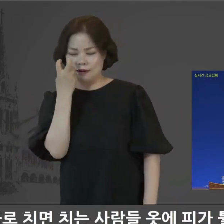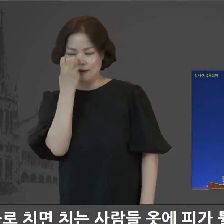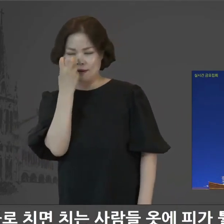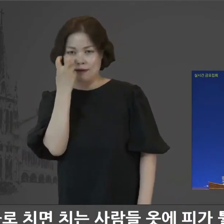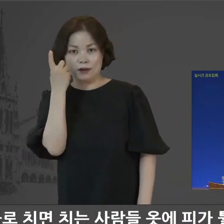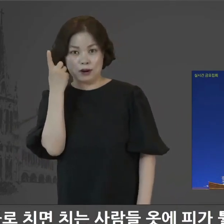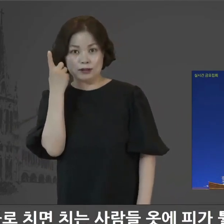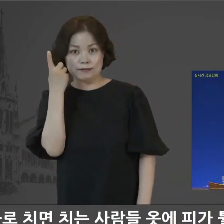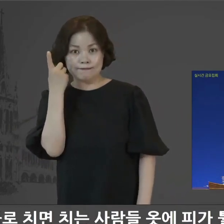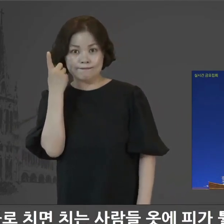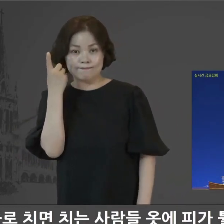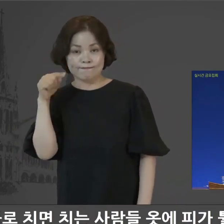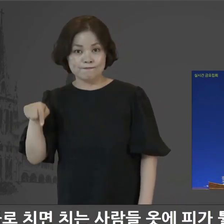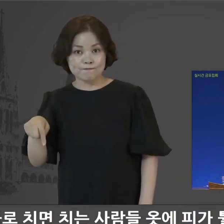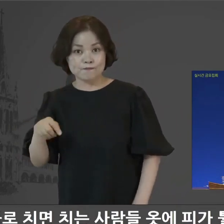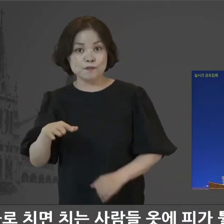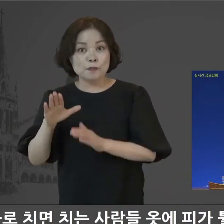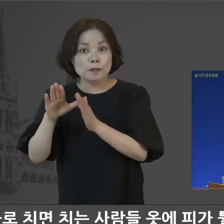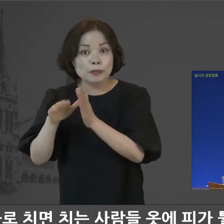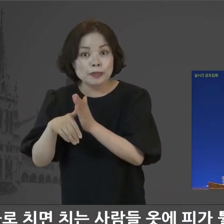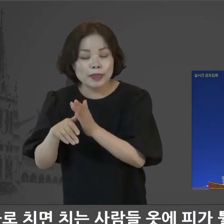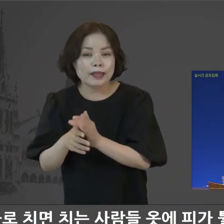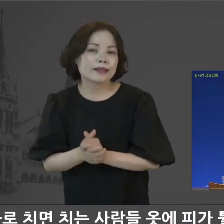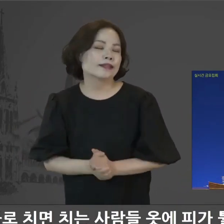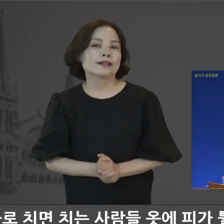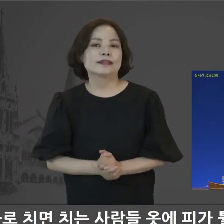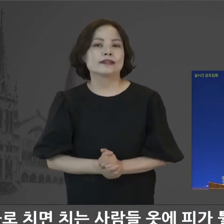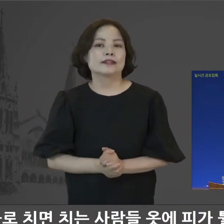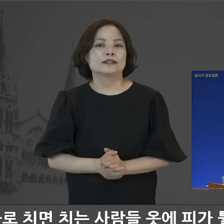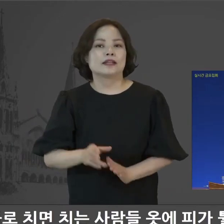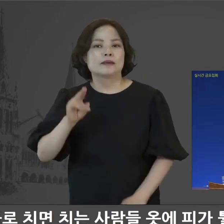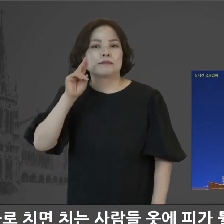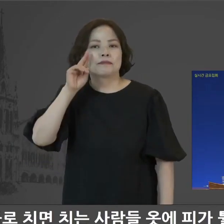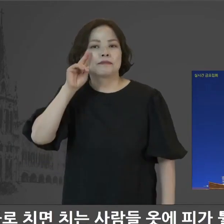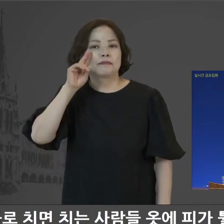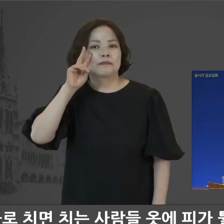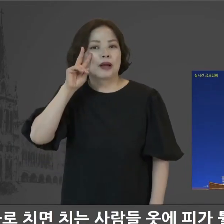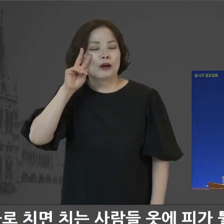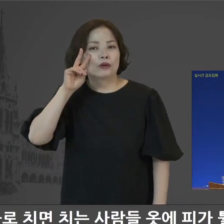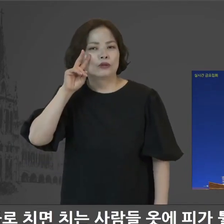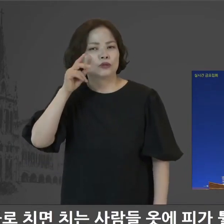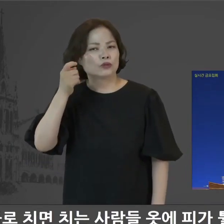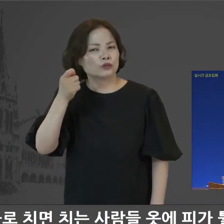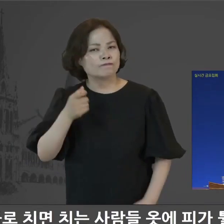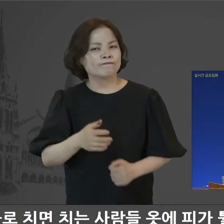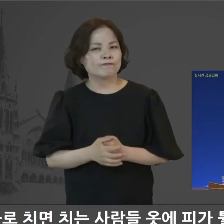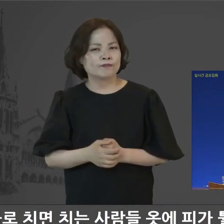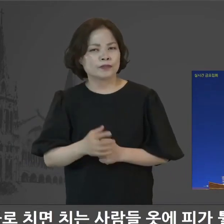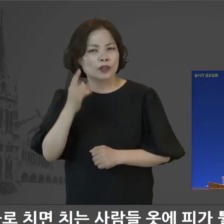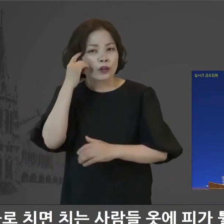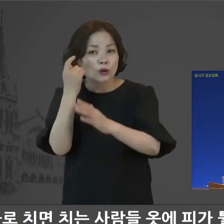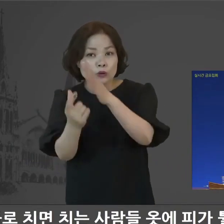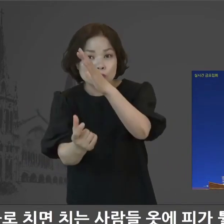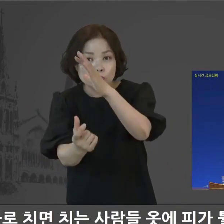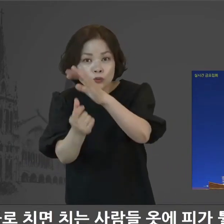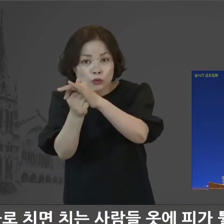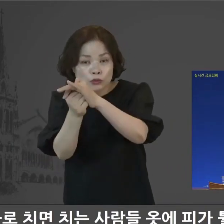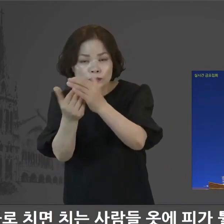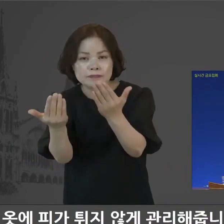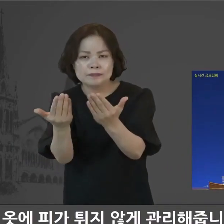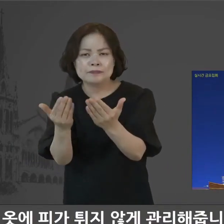거죠. 그런데 이때 바울에게 좀 특이한 일이